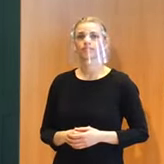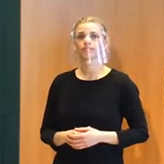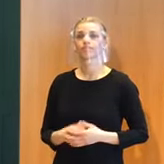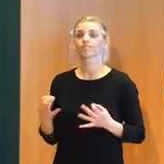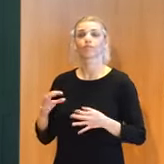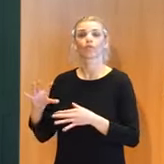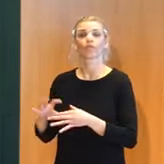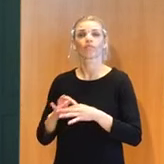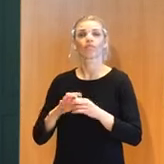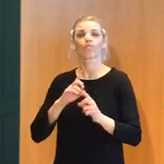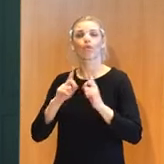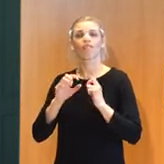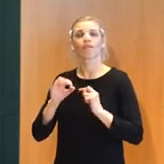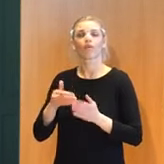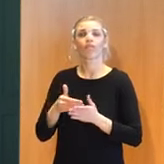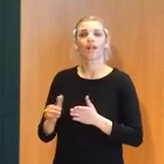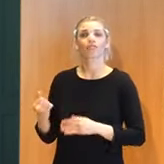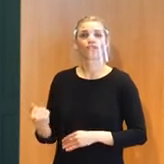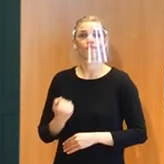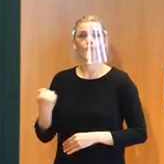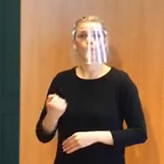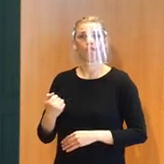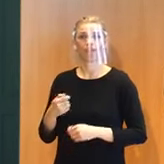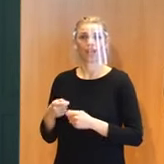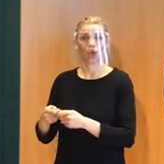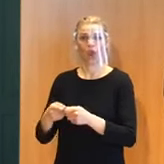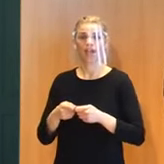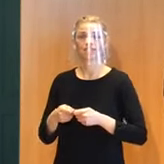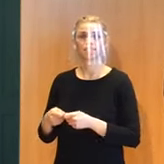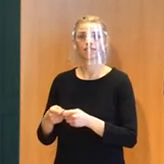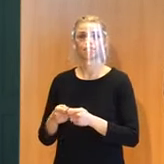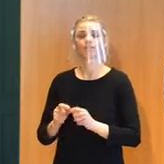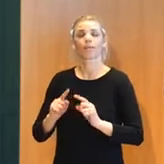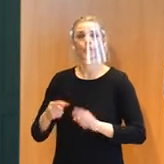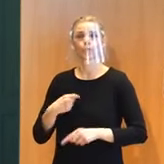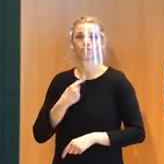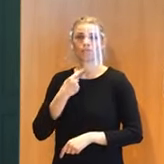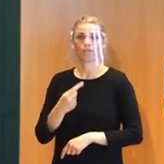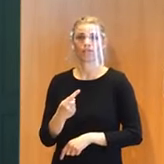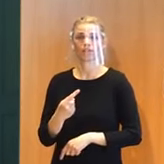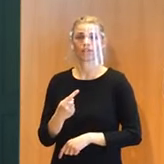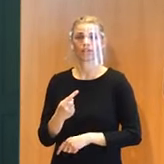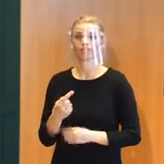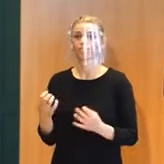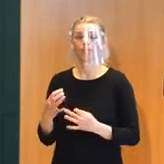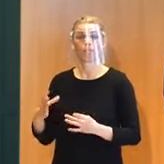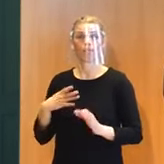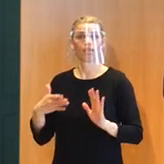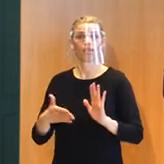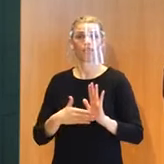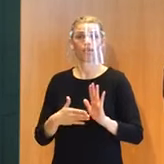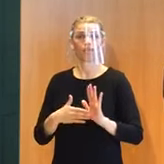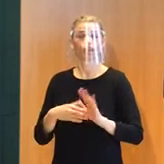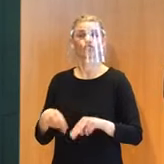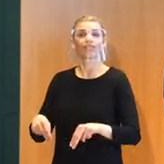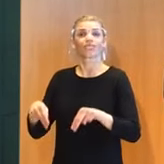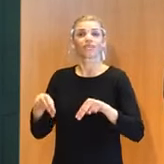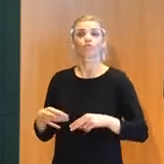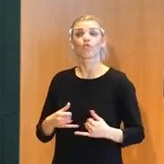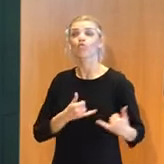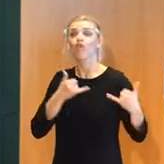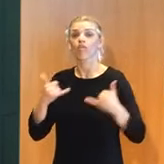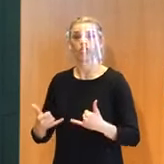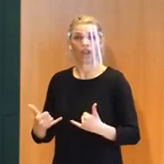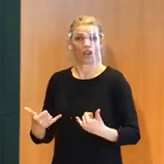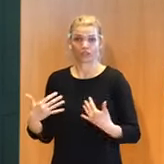Čo sa týka rokovania o ďalšom fungovaní koalície, musím konštatovať, keďže Igor Matovič demisiu do dnešného